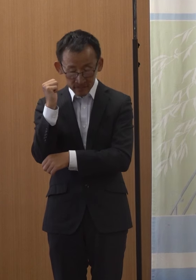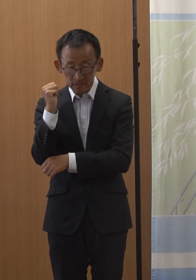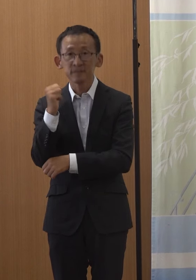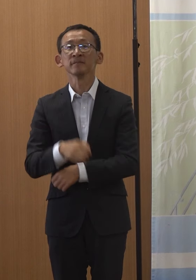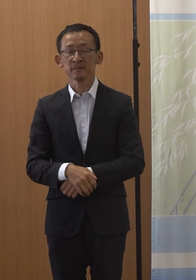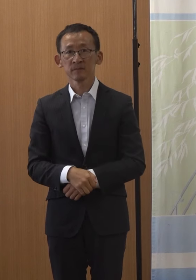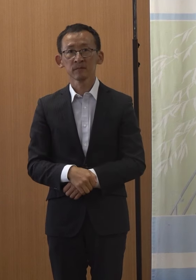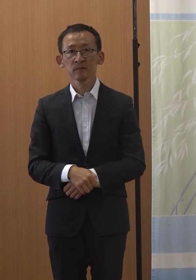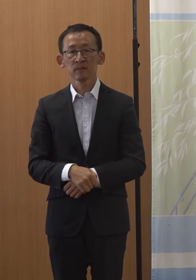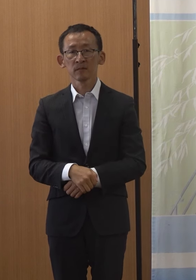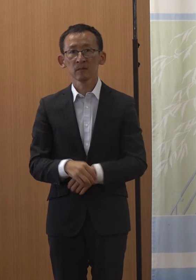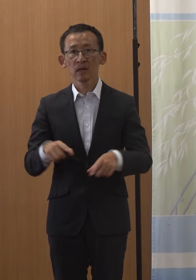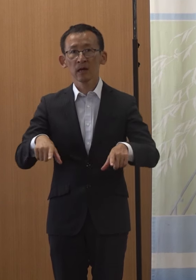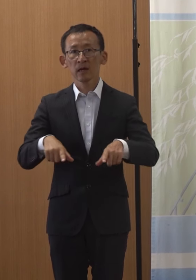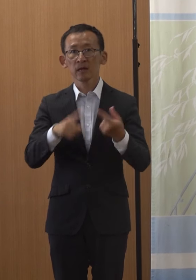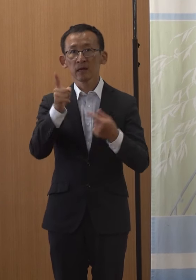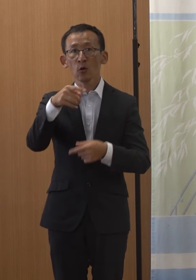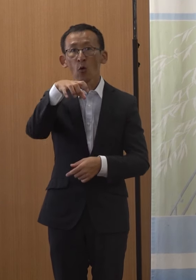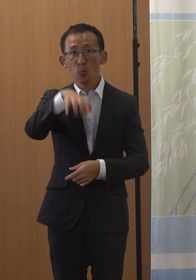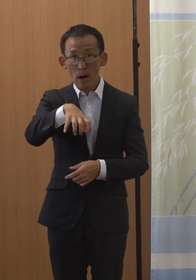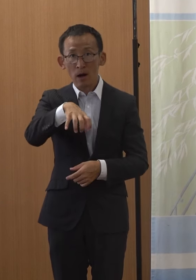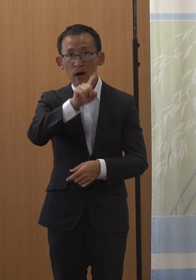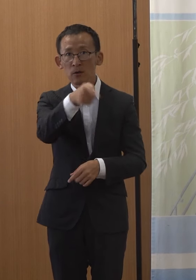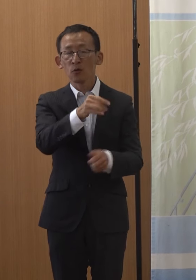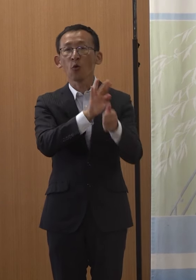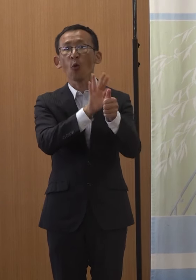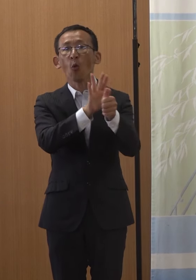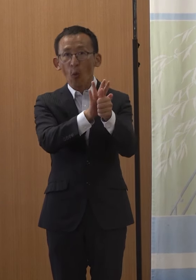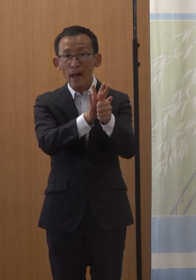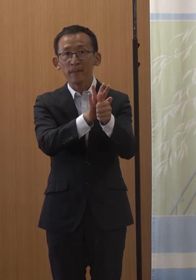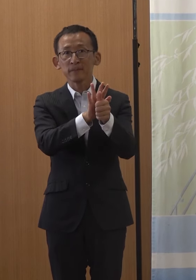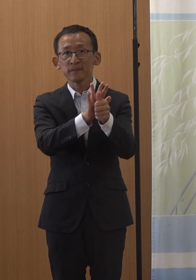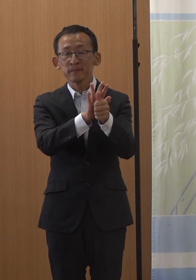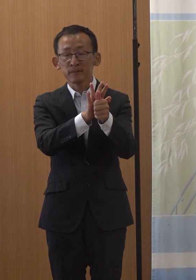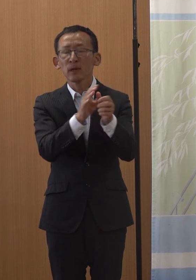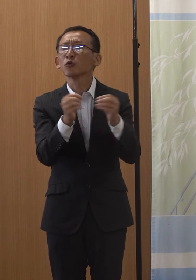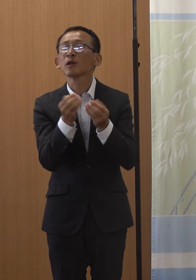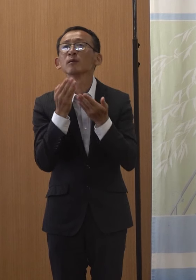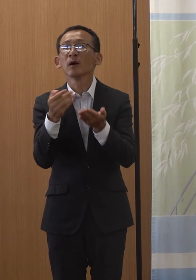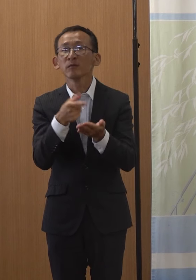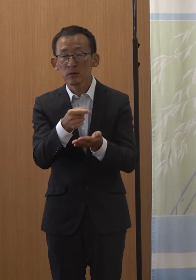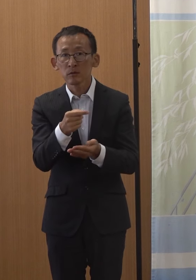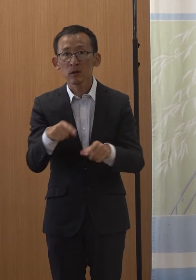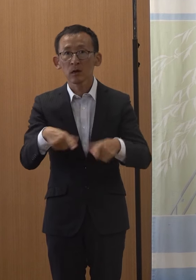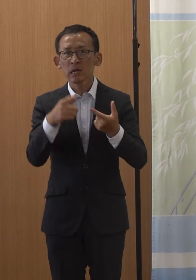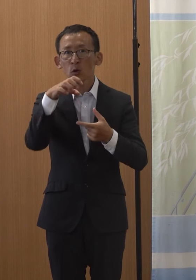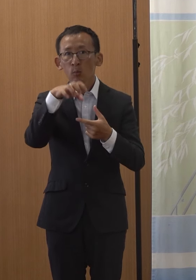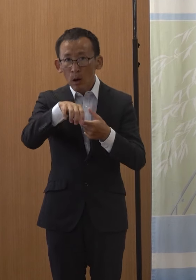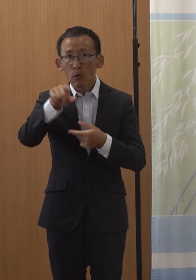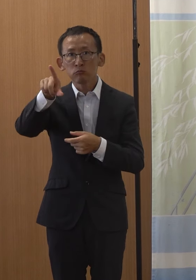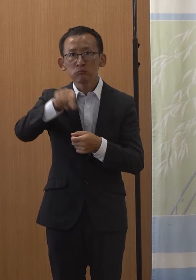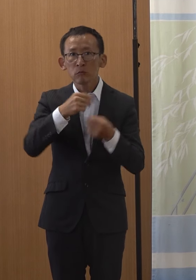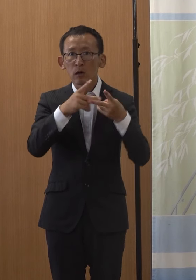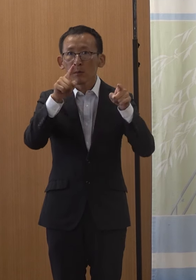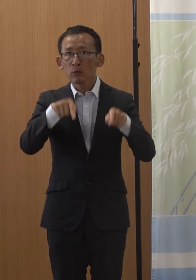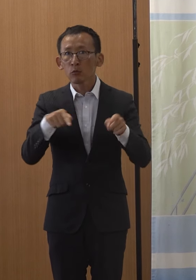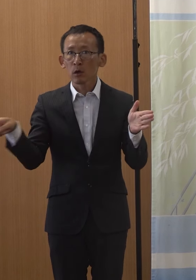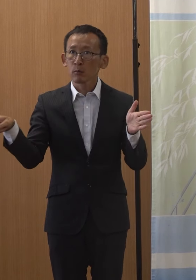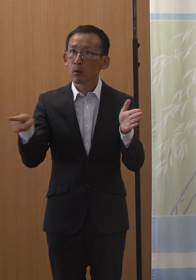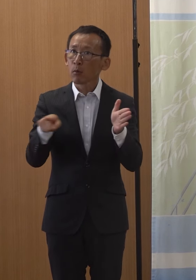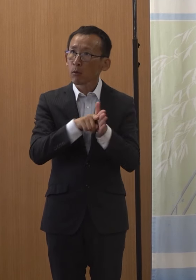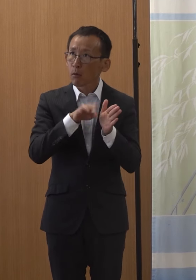キノバ無党応援デーのことなんですけれども、キノバを活用したイベントっていうのはこれまでに実施されたことってあり